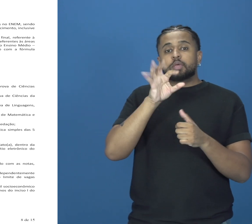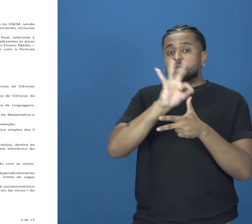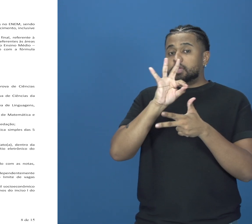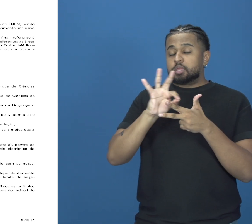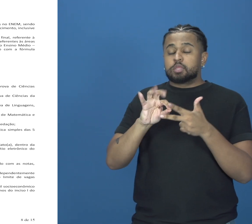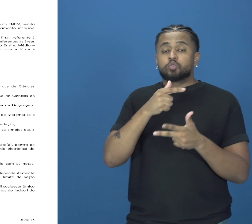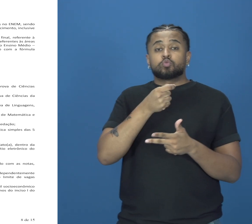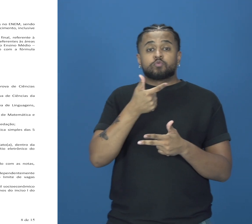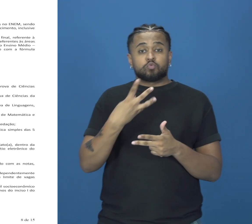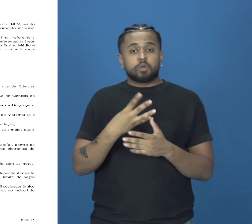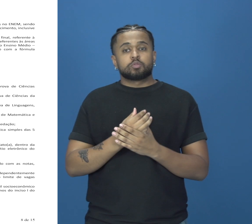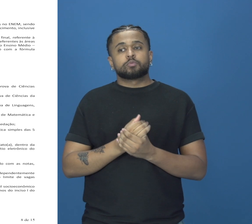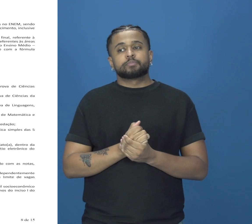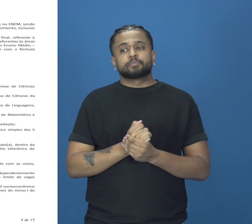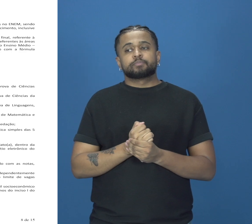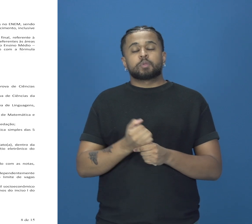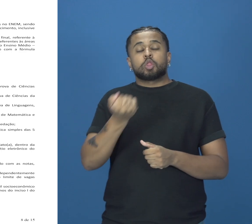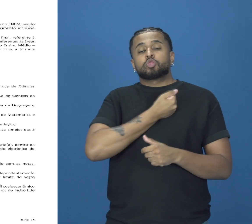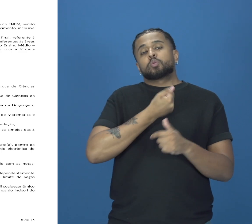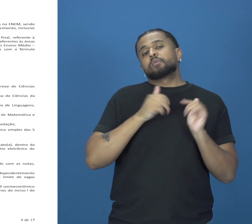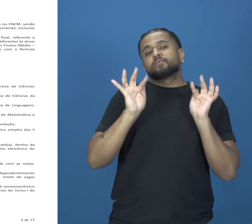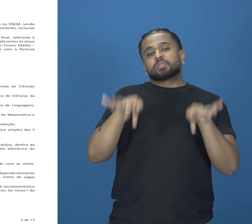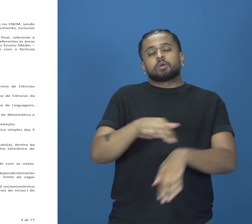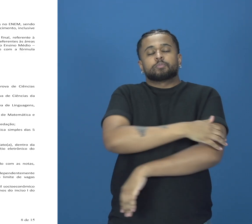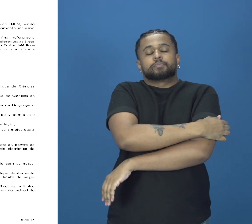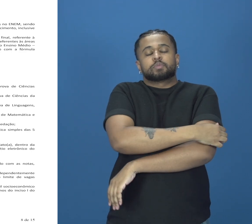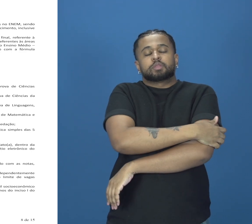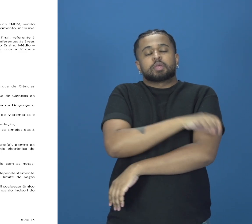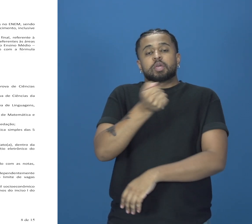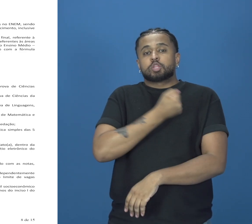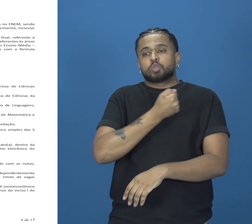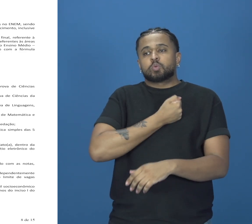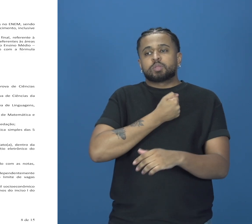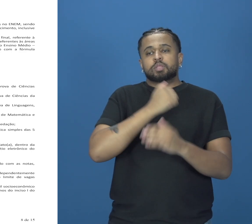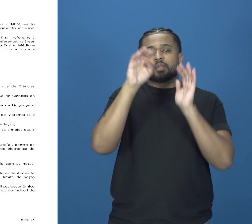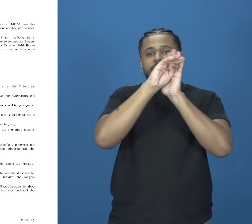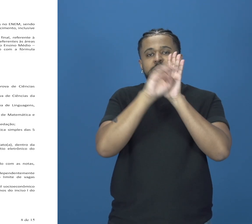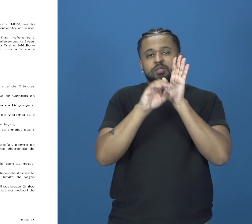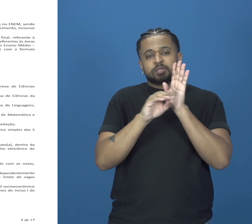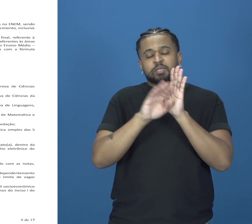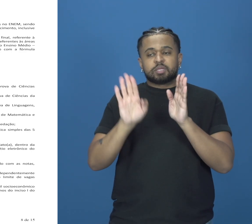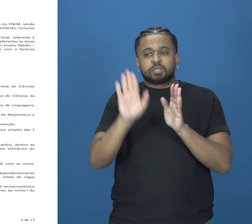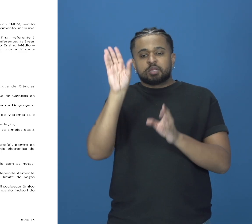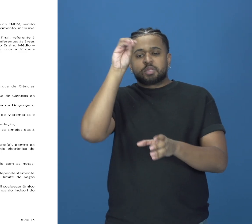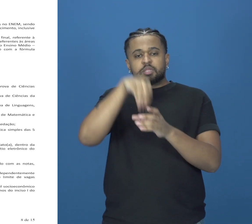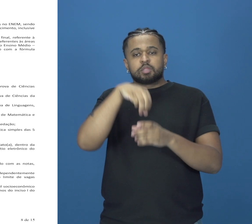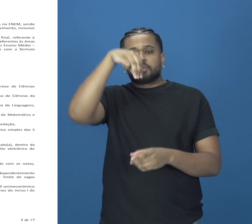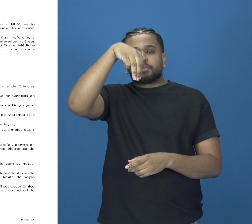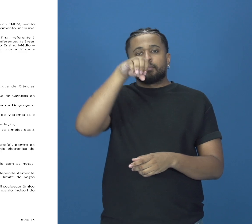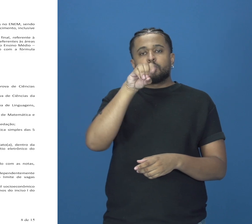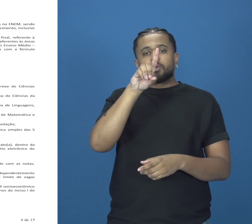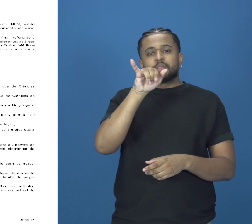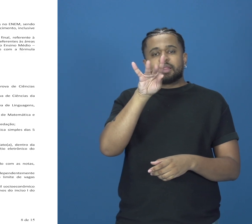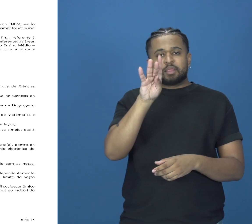Enem 2024. Nota final representa a nota de classificação do candidato dentro da modalidade de